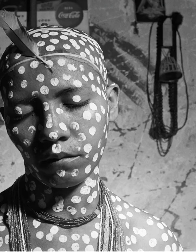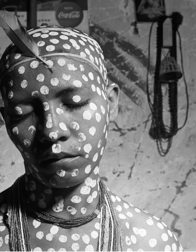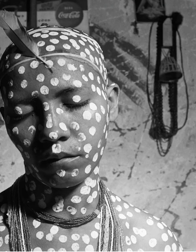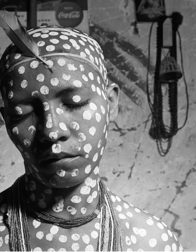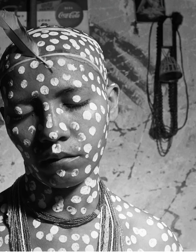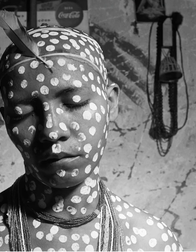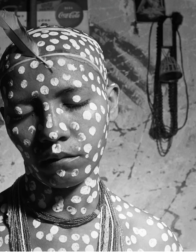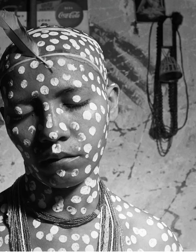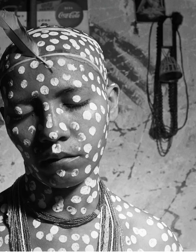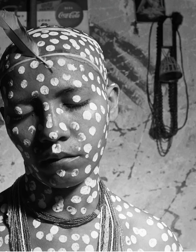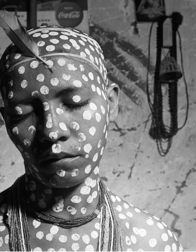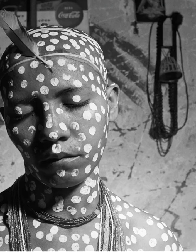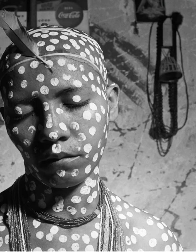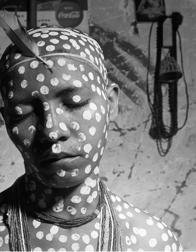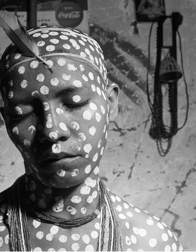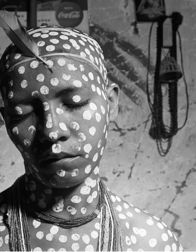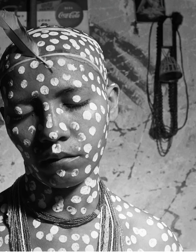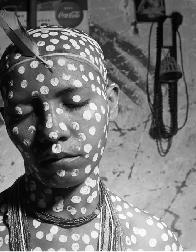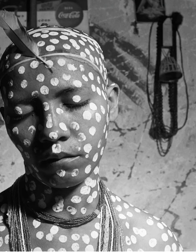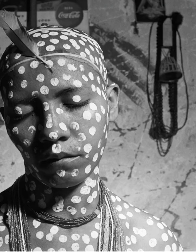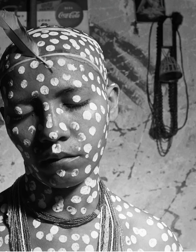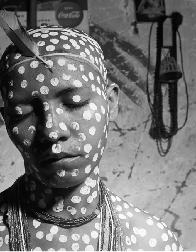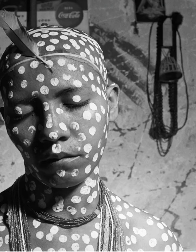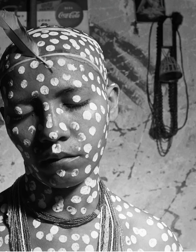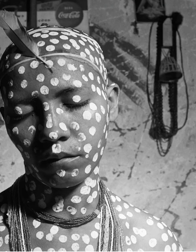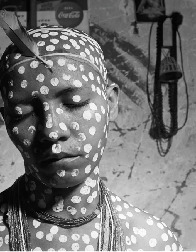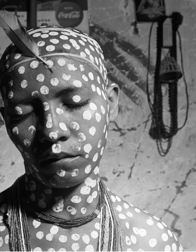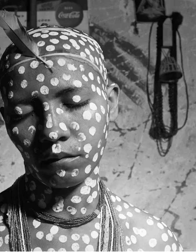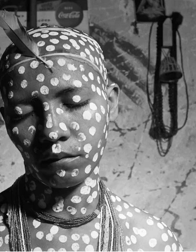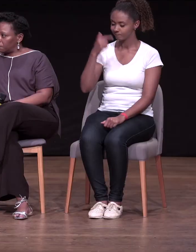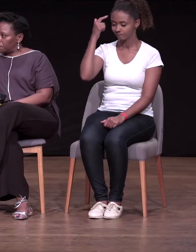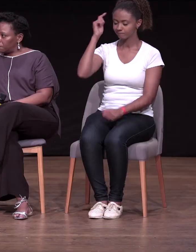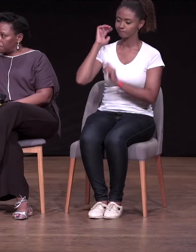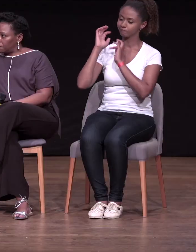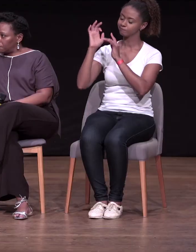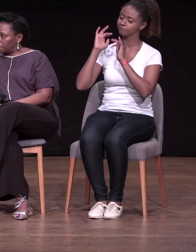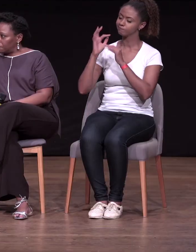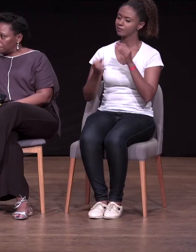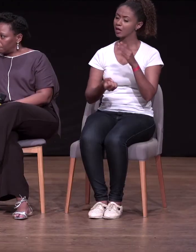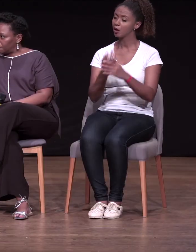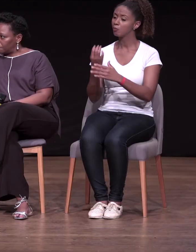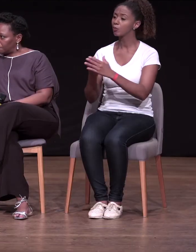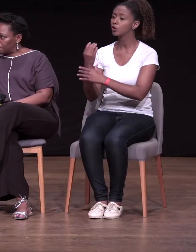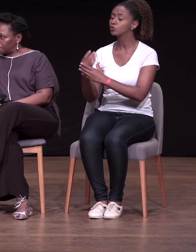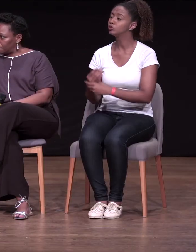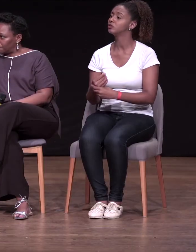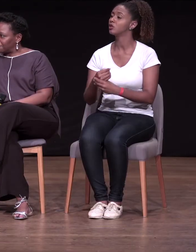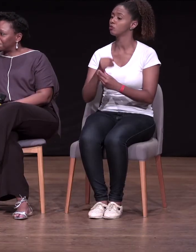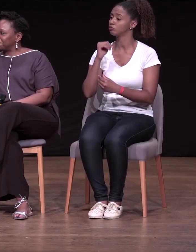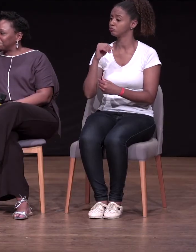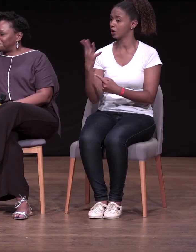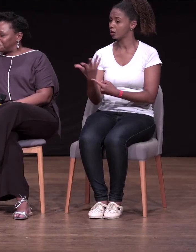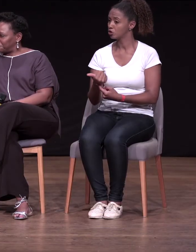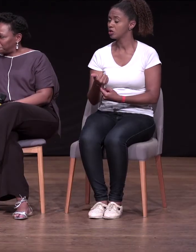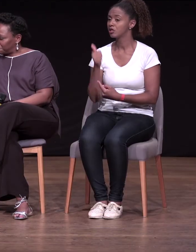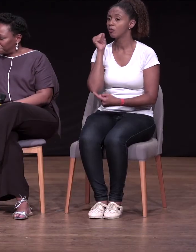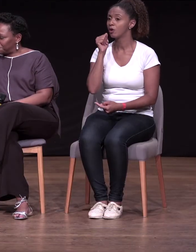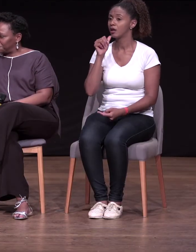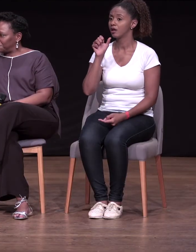concordo. E vendo o trabalho de uma série de artistas que você traz, me faz pensar sobre a produção artística, por exemplo, de Sidney Amaral,